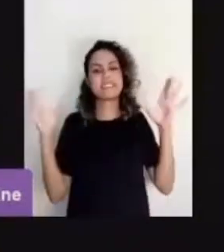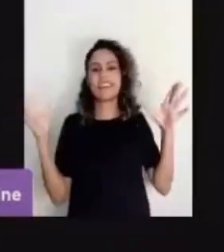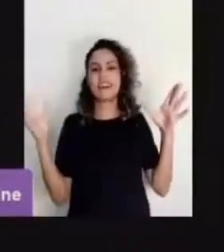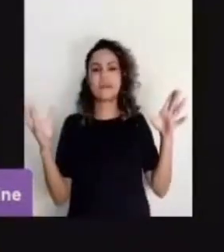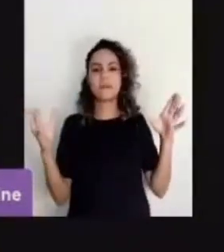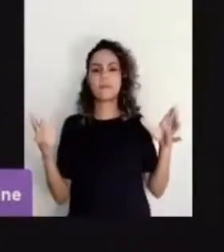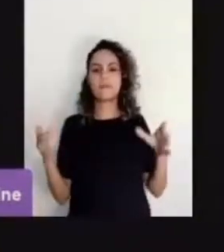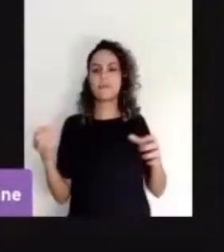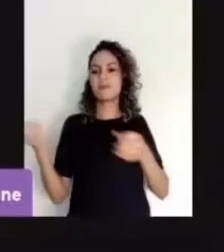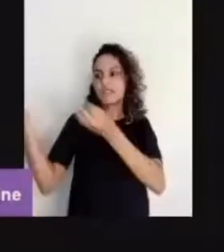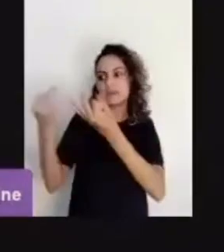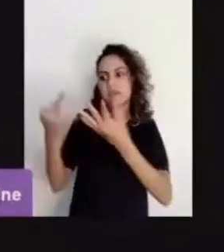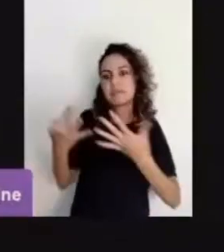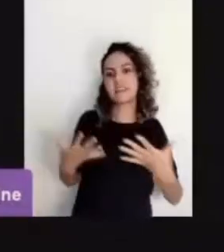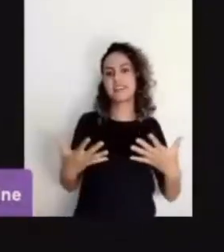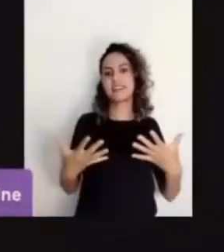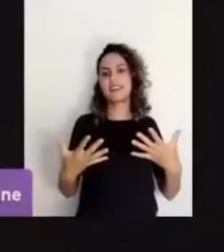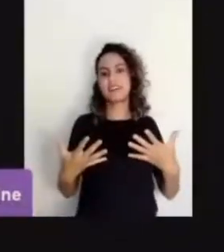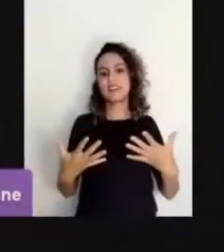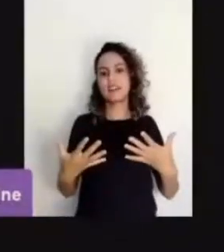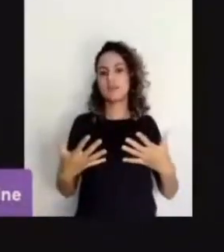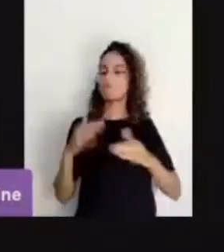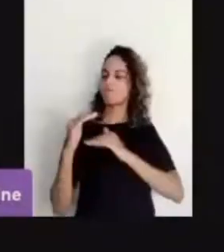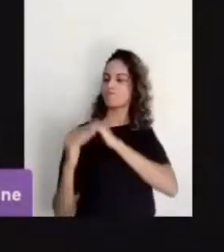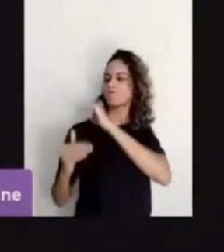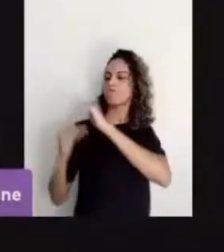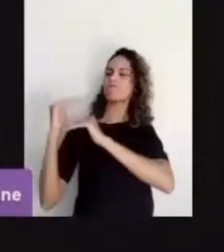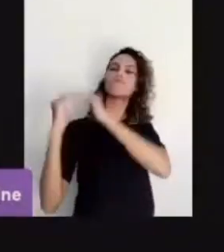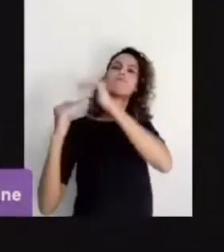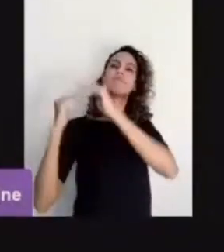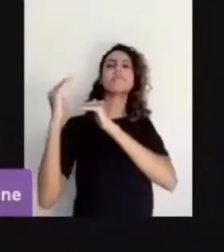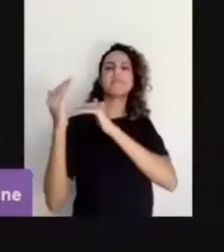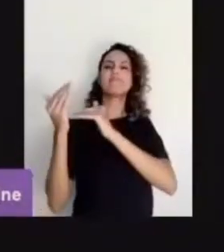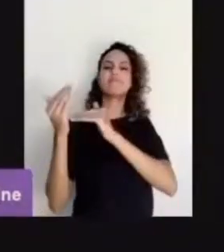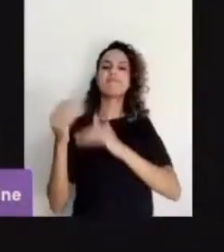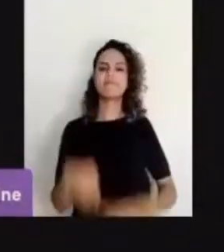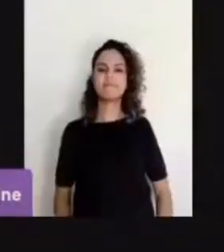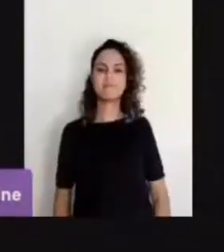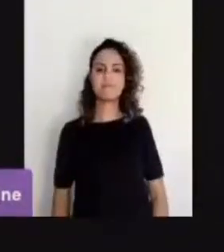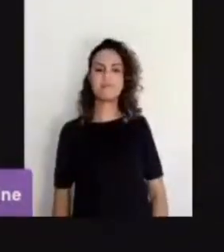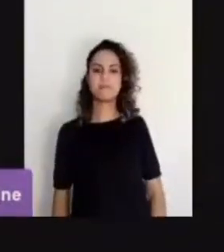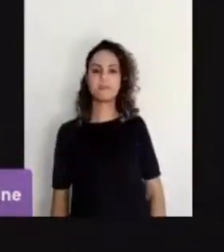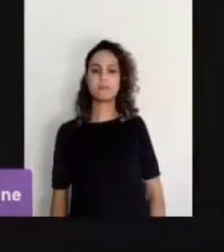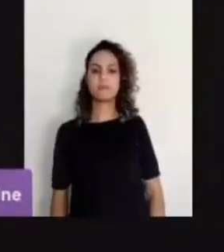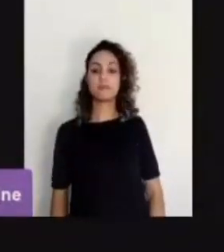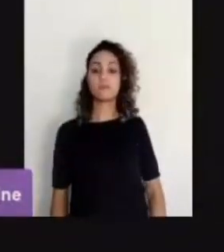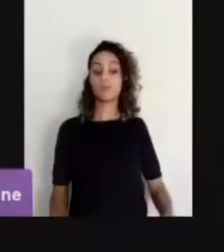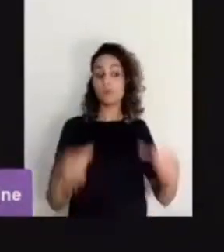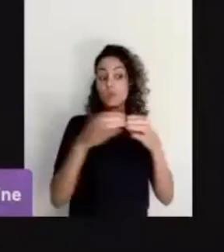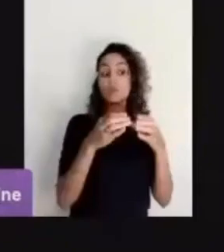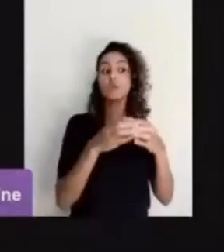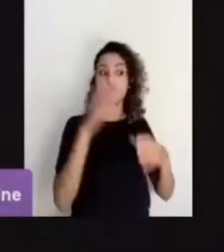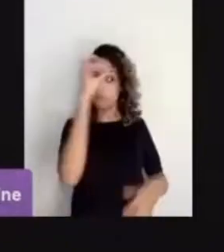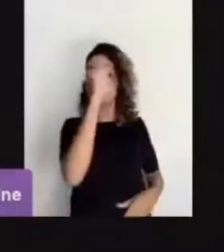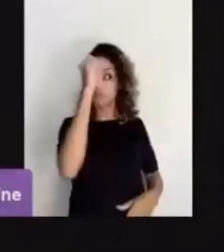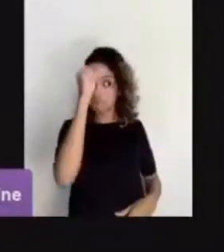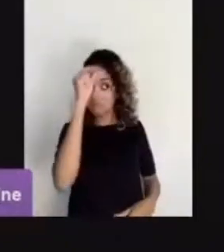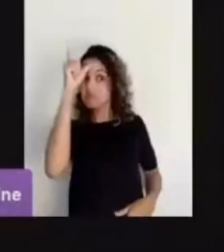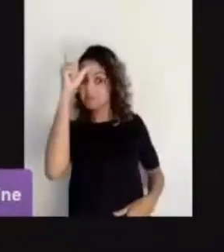relato de crescimento, sabe? O quanto o grupo aprendeu, né? E as mudanças, né, que a oficina